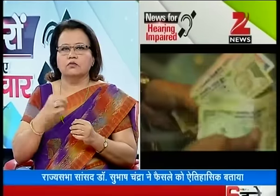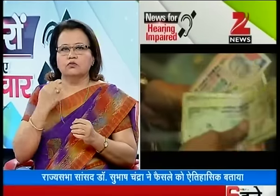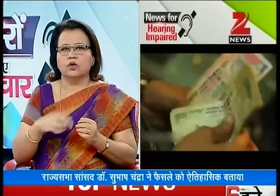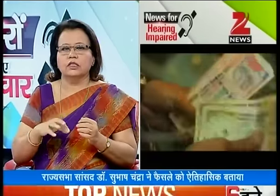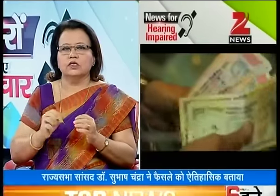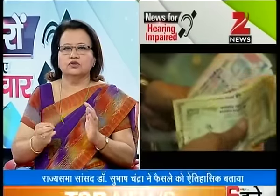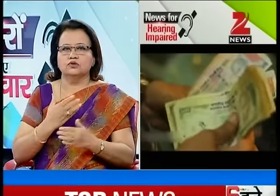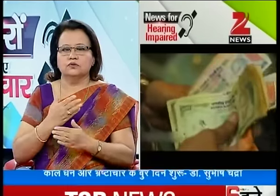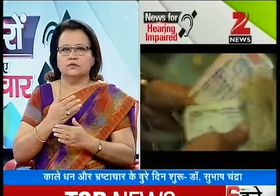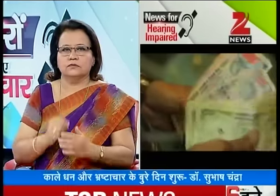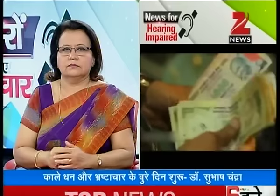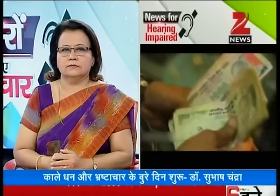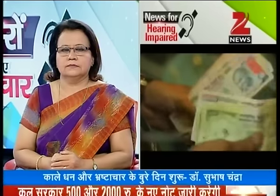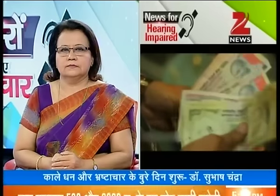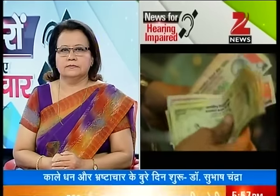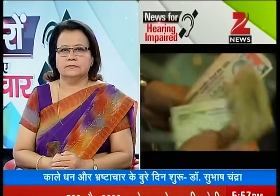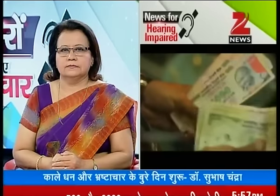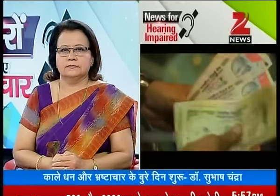के बुरे दिन शुरू हो जाएंगे।